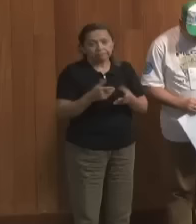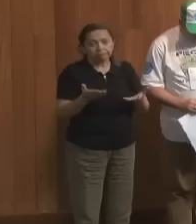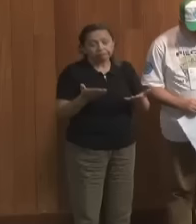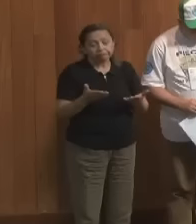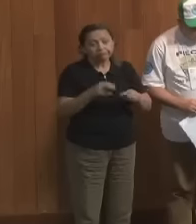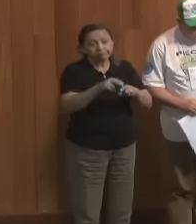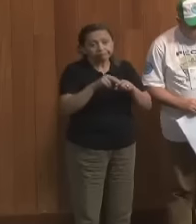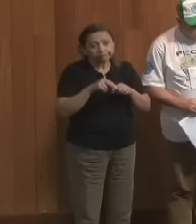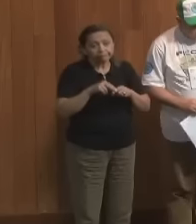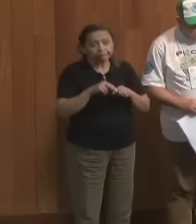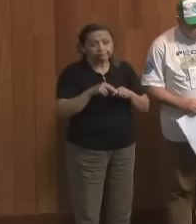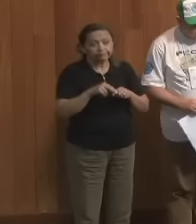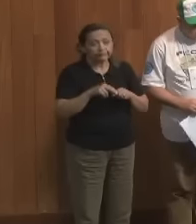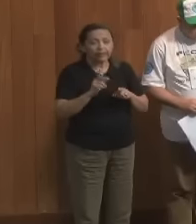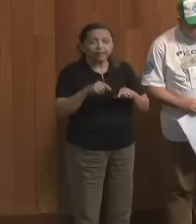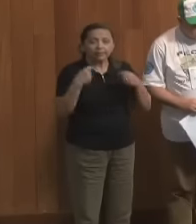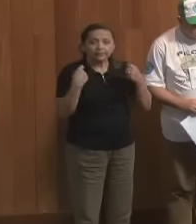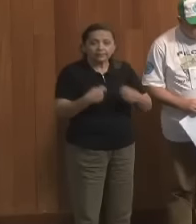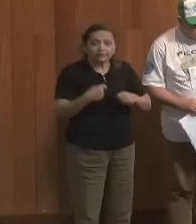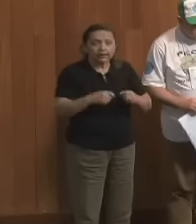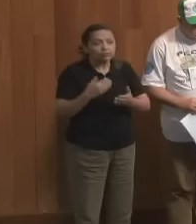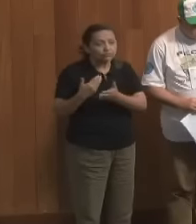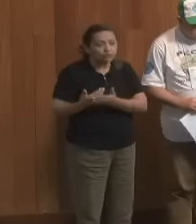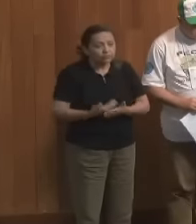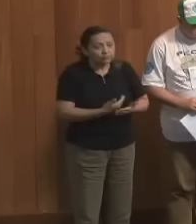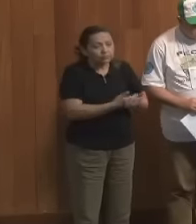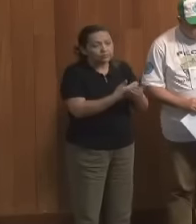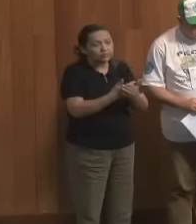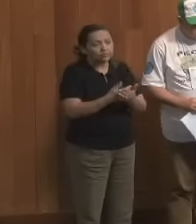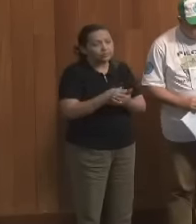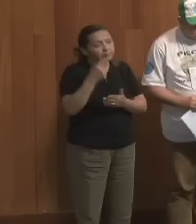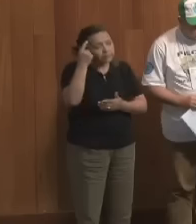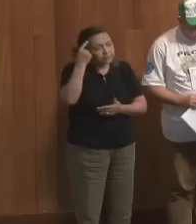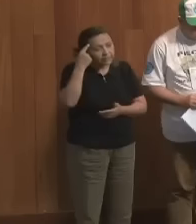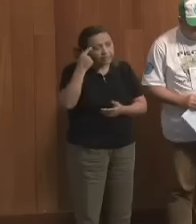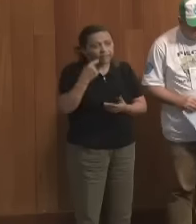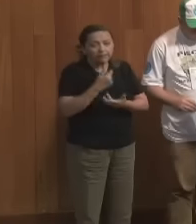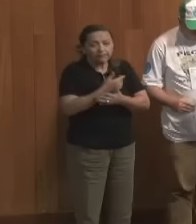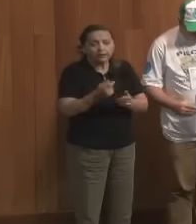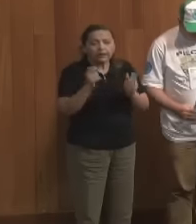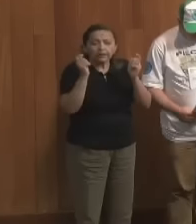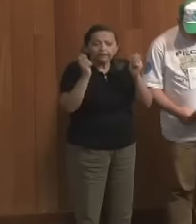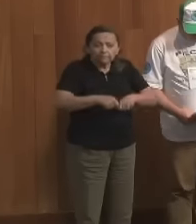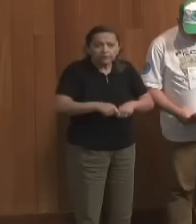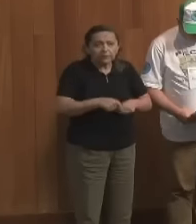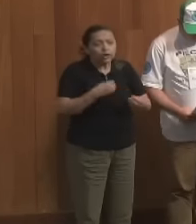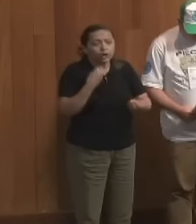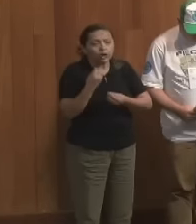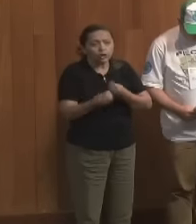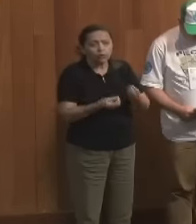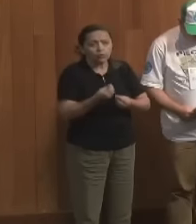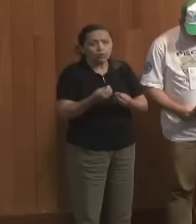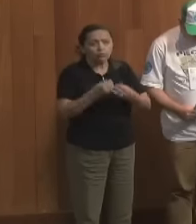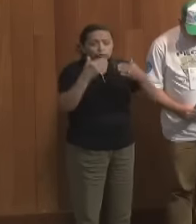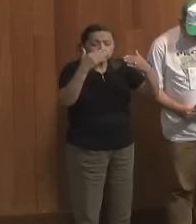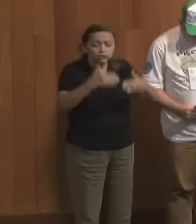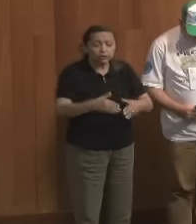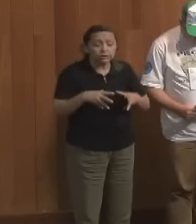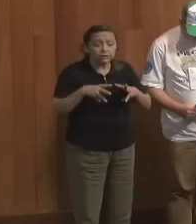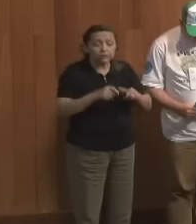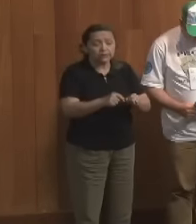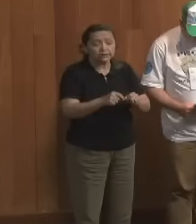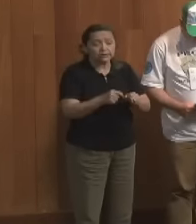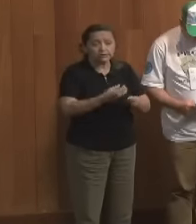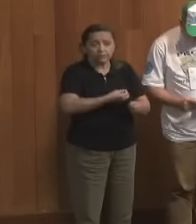Diante disso, então, é necessário pensar medidas eficazes de como, diante desse quadro